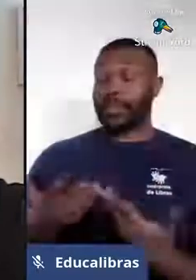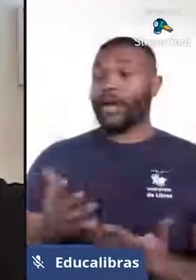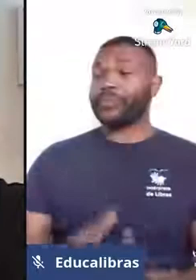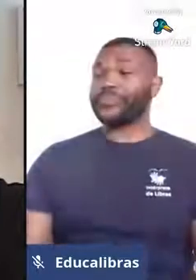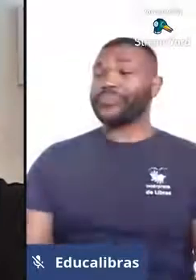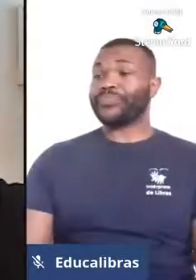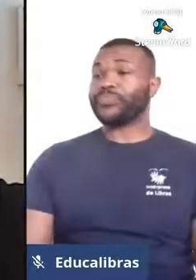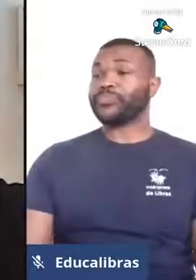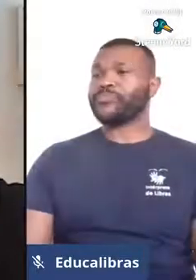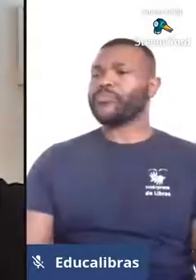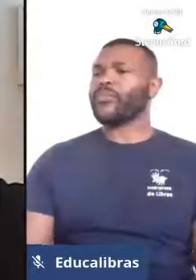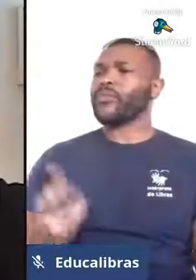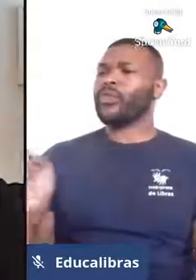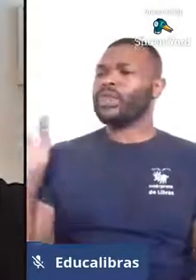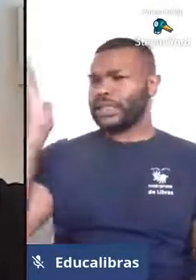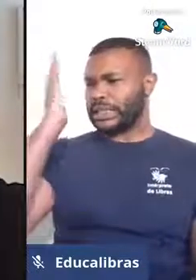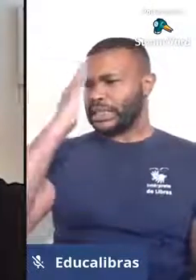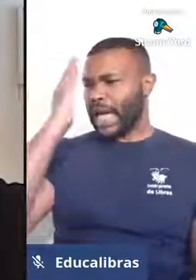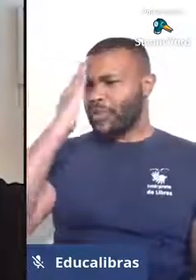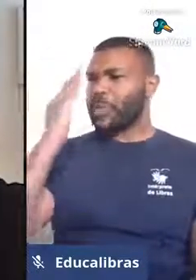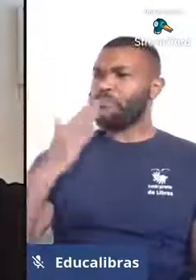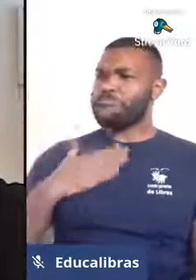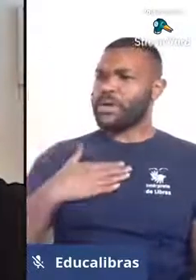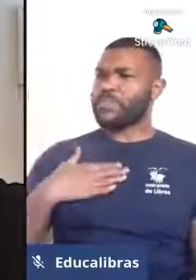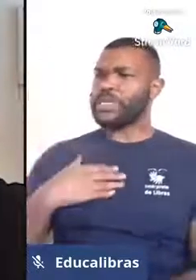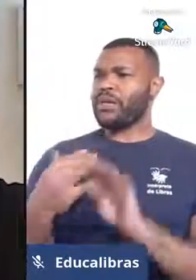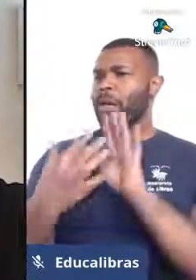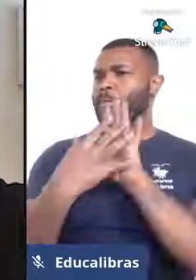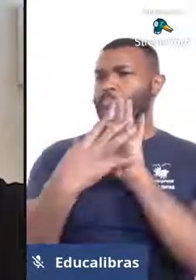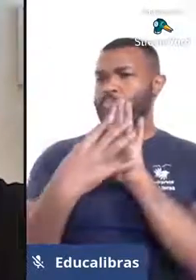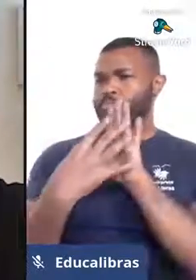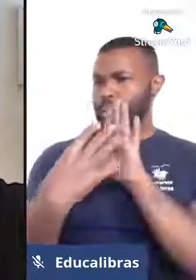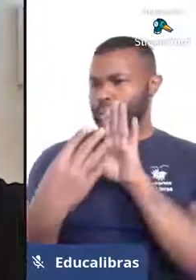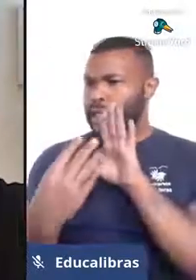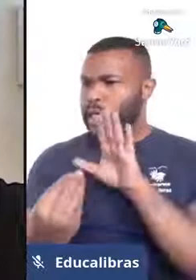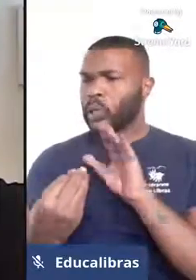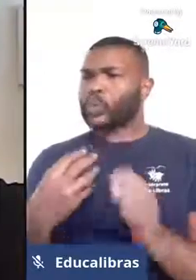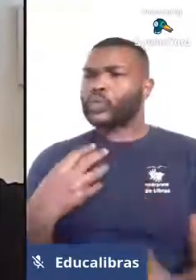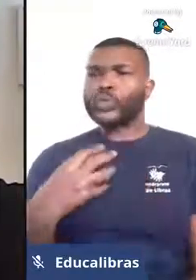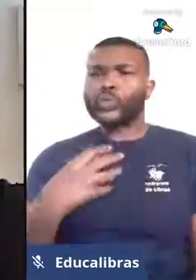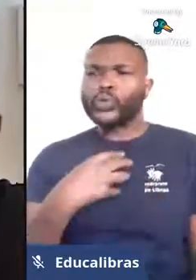você sabe que, para mim, a referência estética